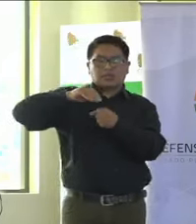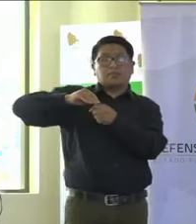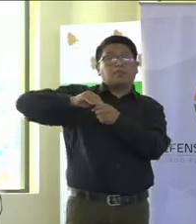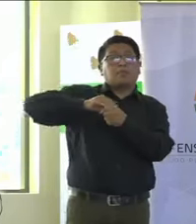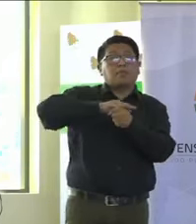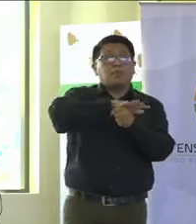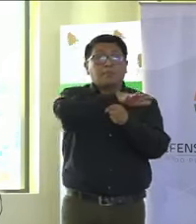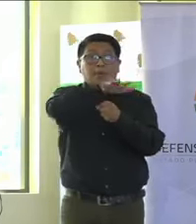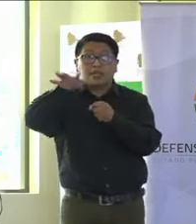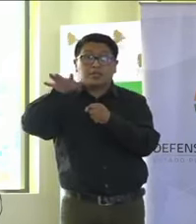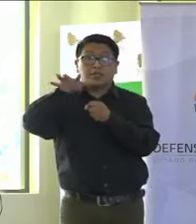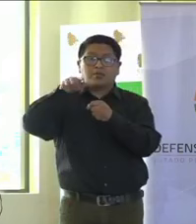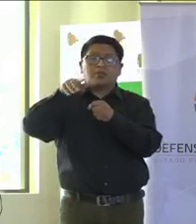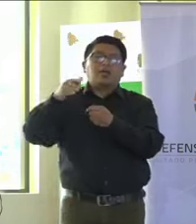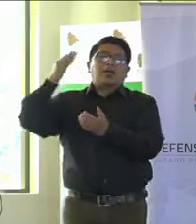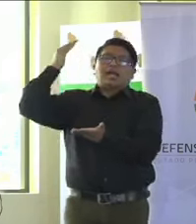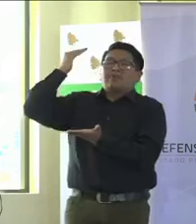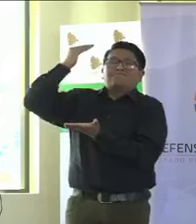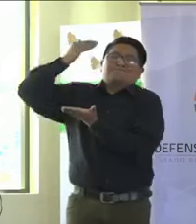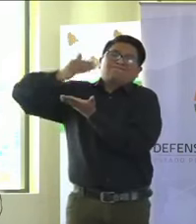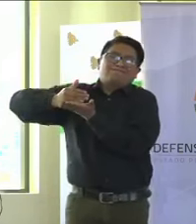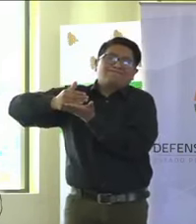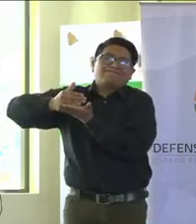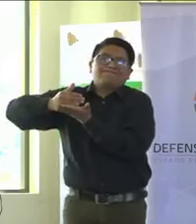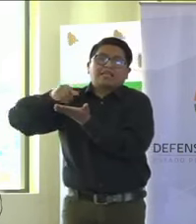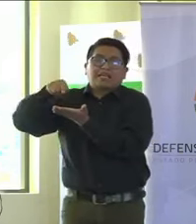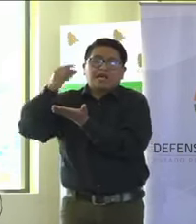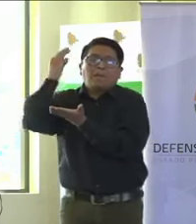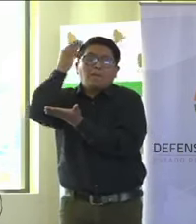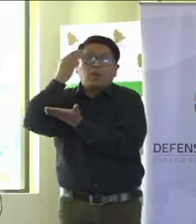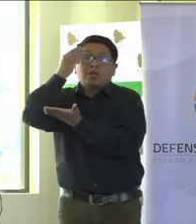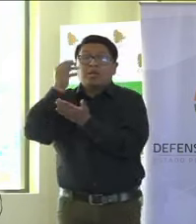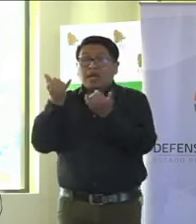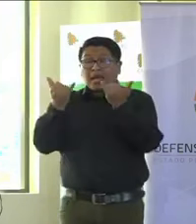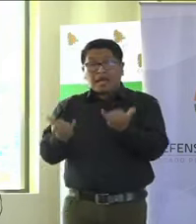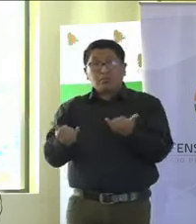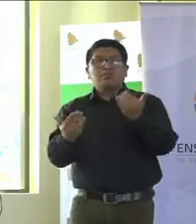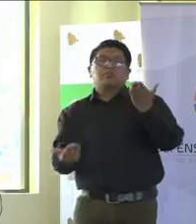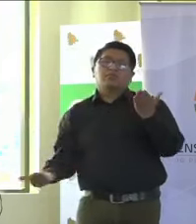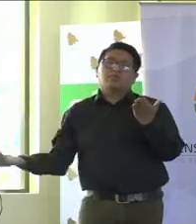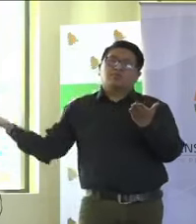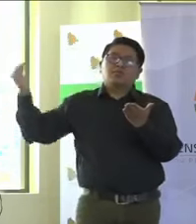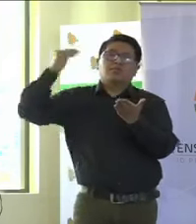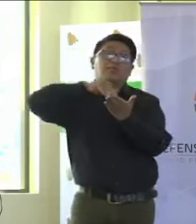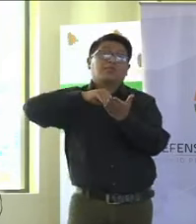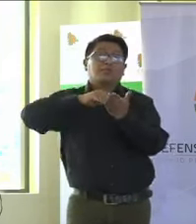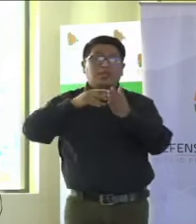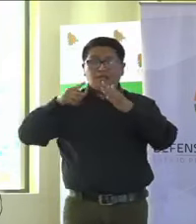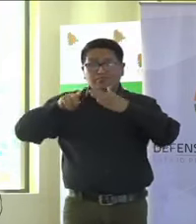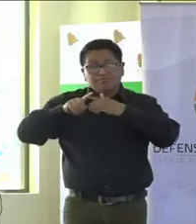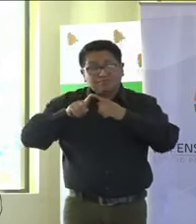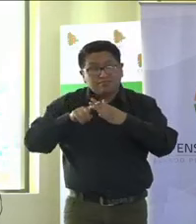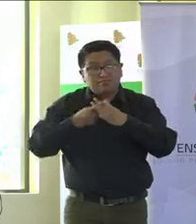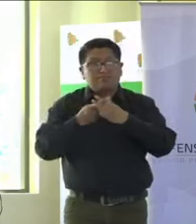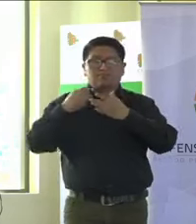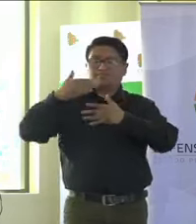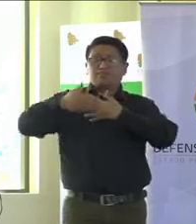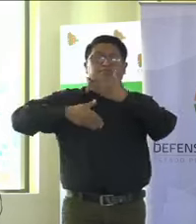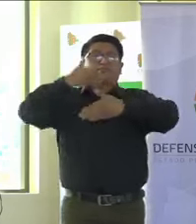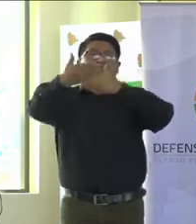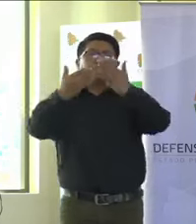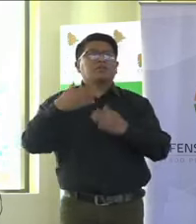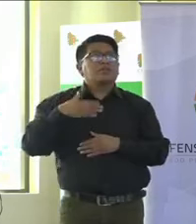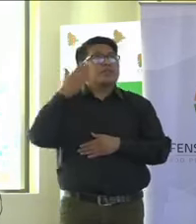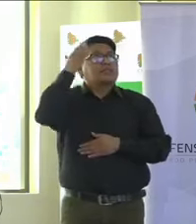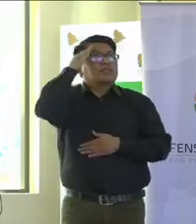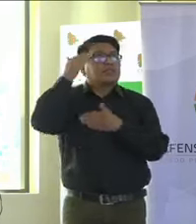lastimosamente suspendido el servicio, pero volver a incorporarlo ya con lecciones aprendidas de la misma pandemia, con los